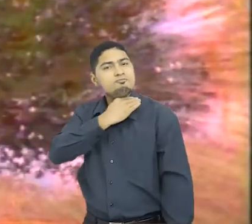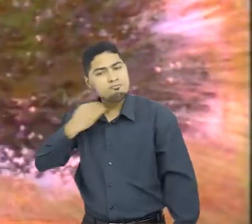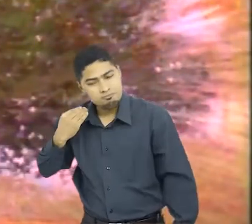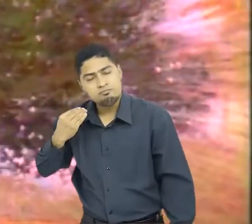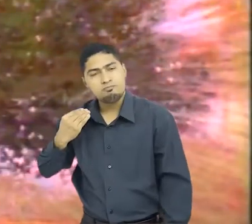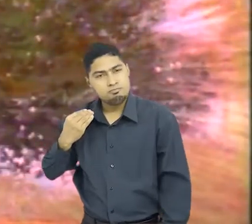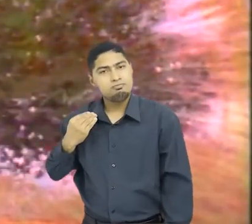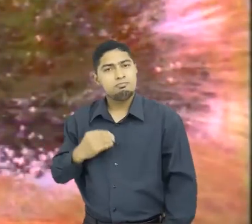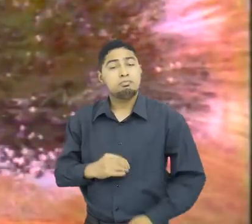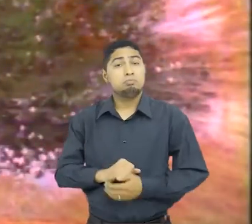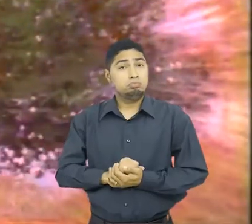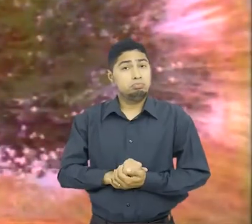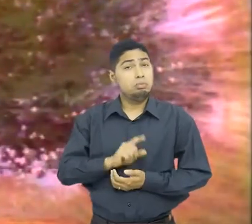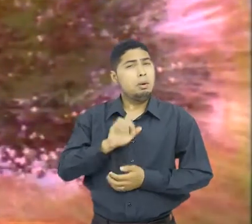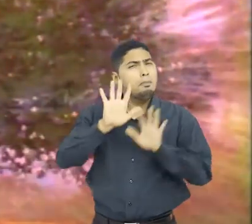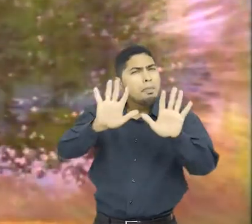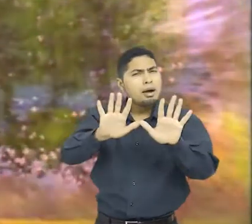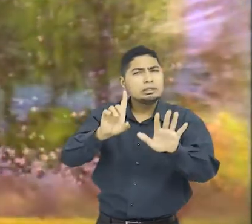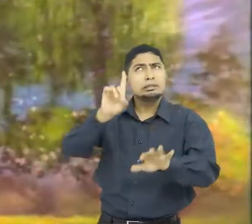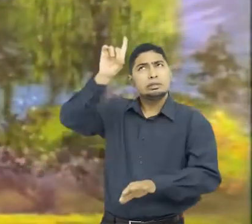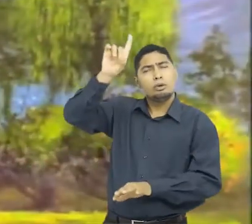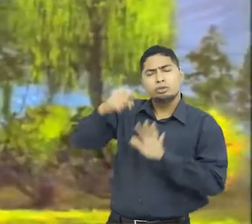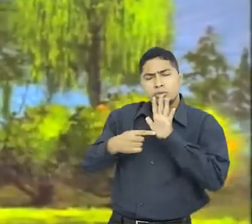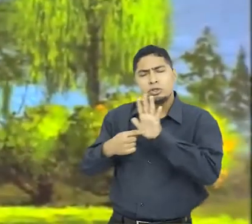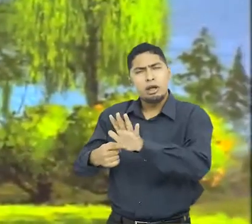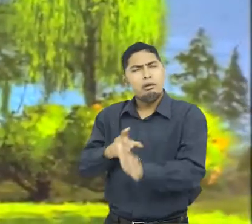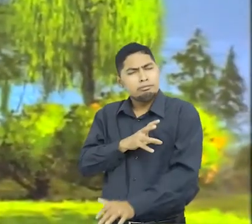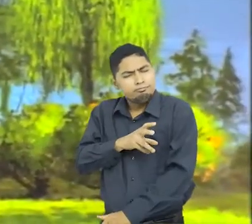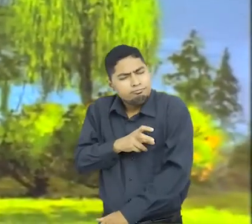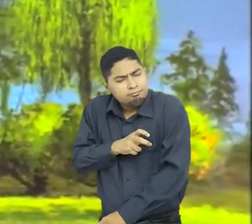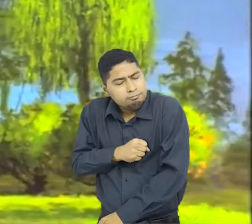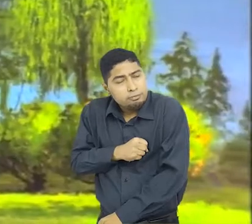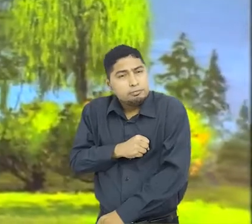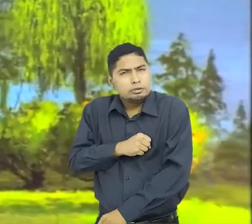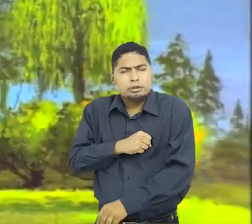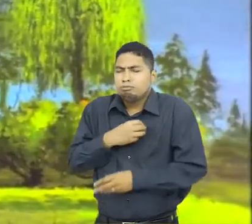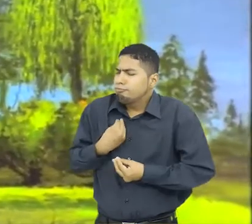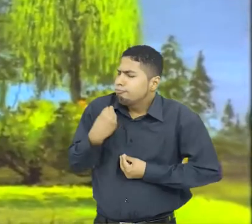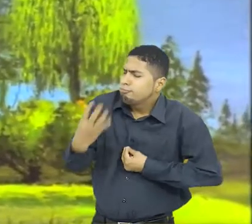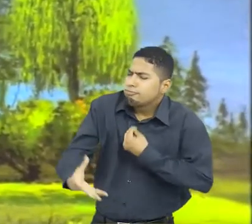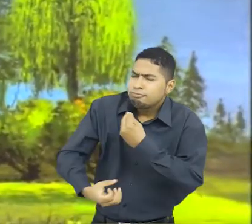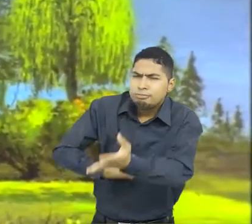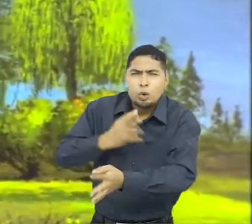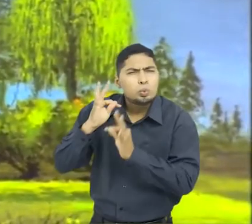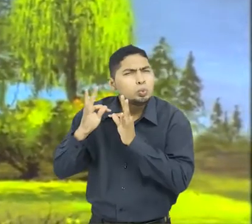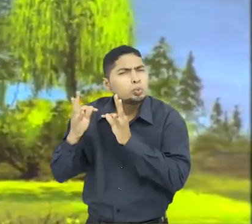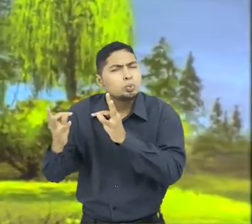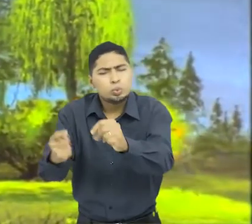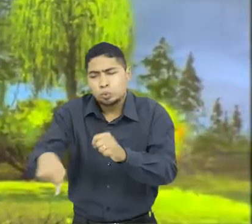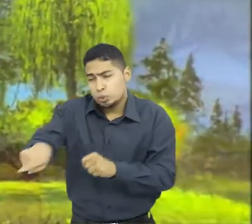você morrerá. Para mostrar quanto amava Adão e Eva, Deus supriu todas as suas necessidades, a fim de que